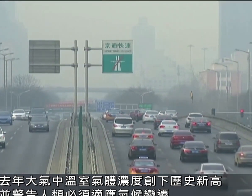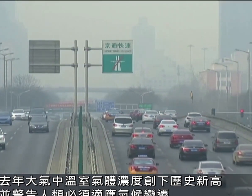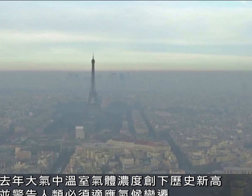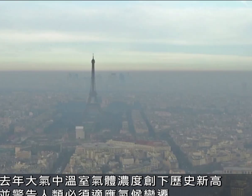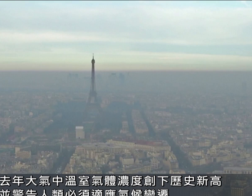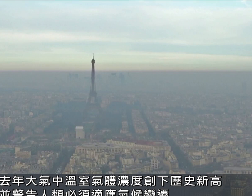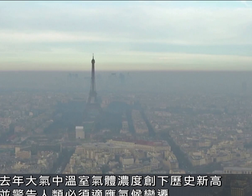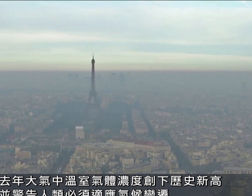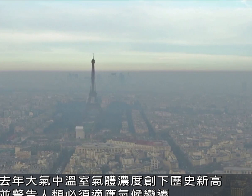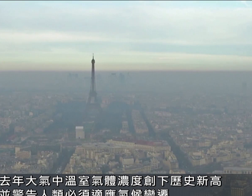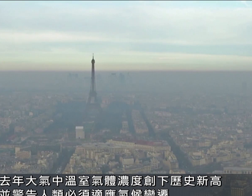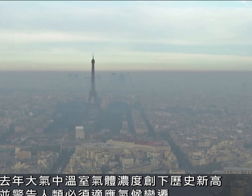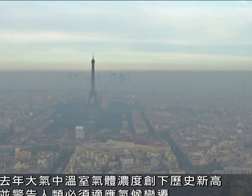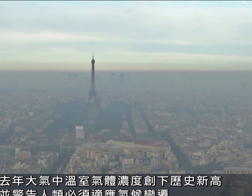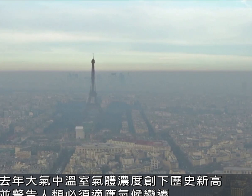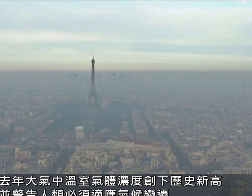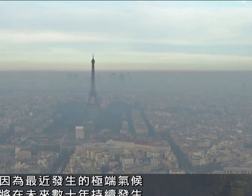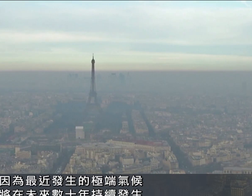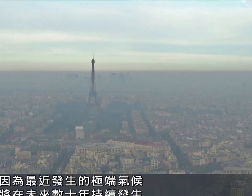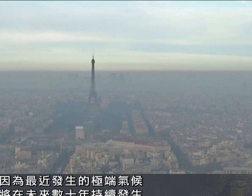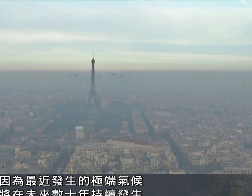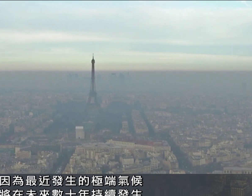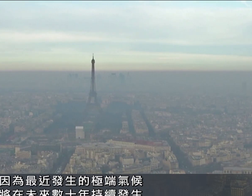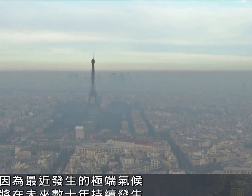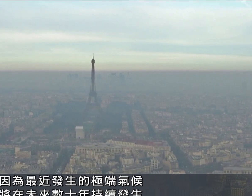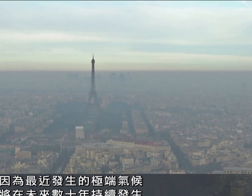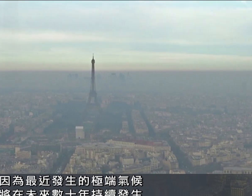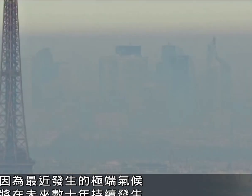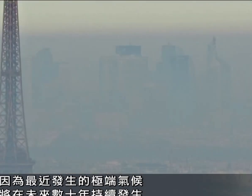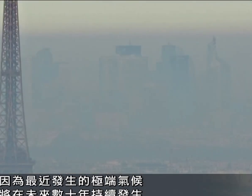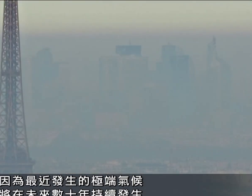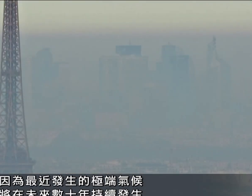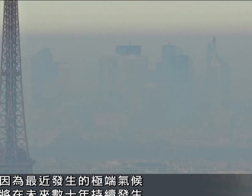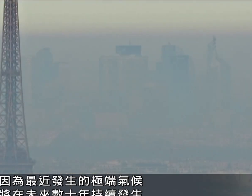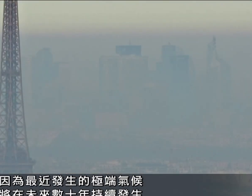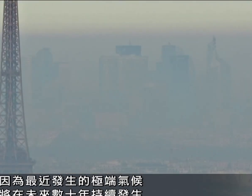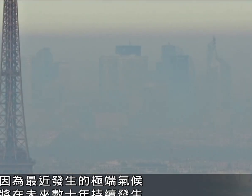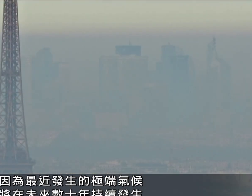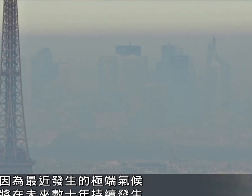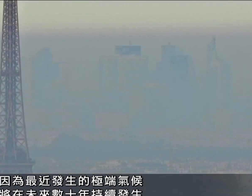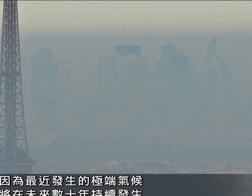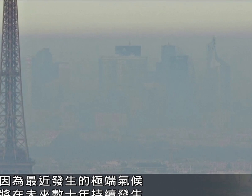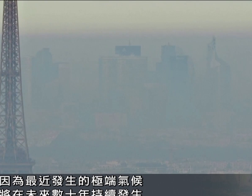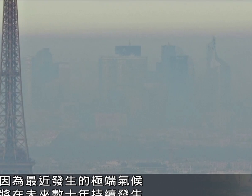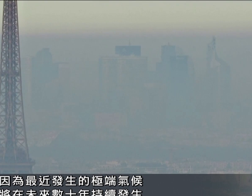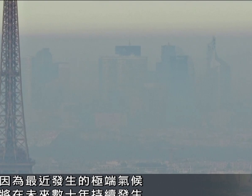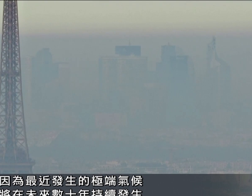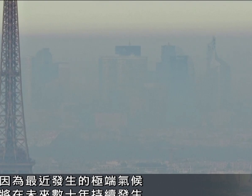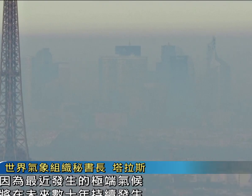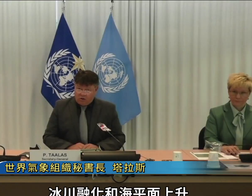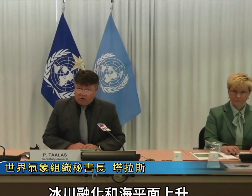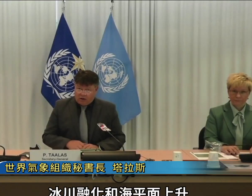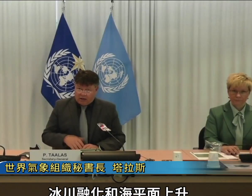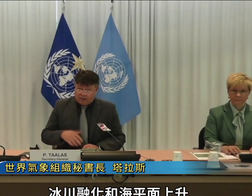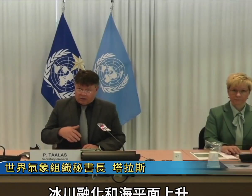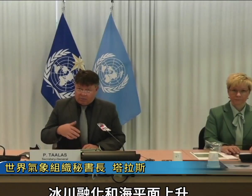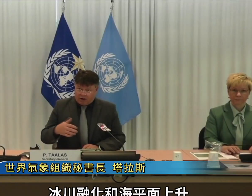类必须适应气候变迁，因为最近发生的极端气候将在未来数十年持续发生。 And some